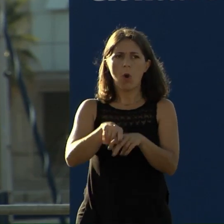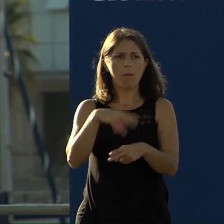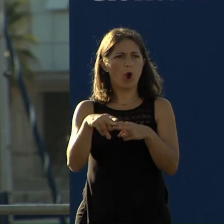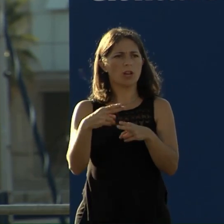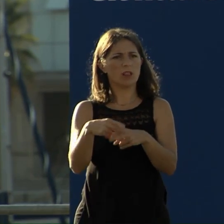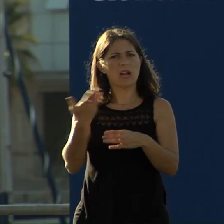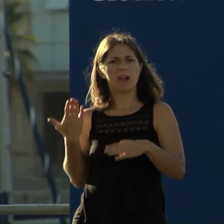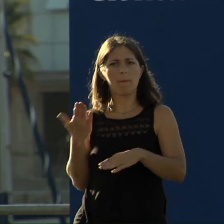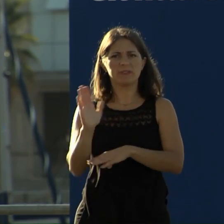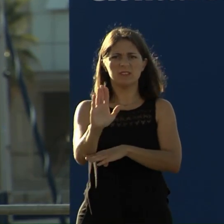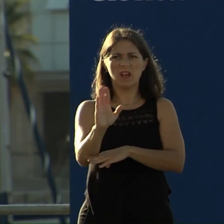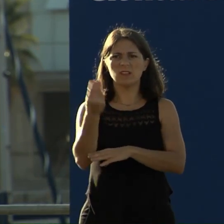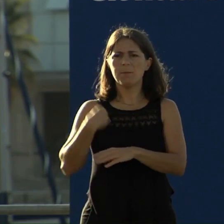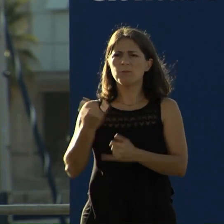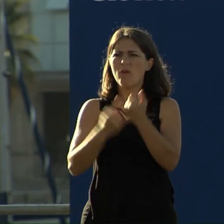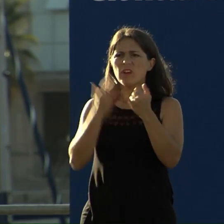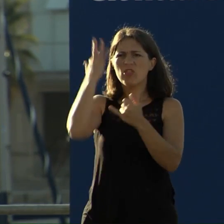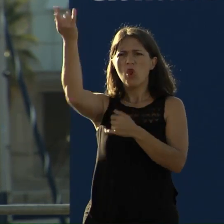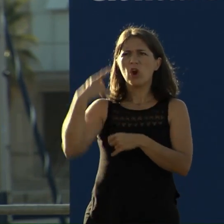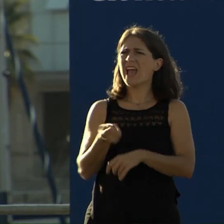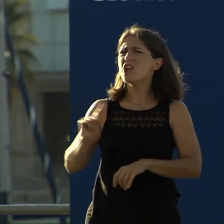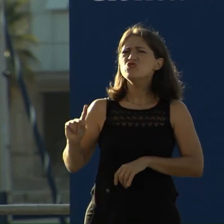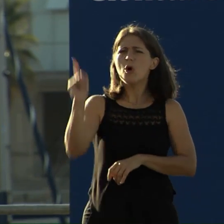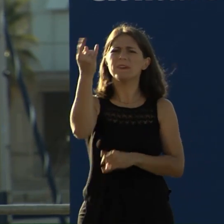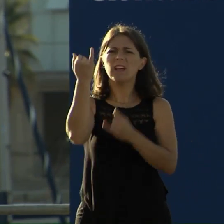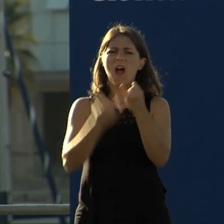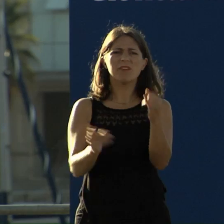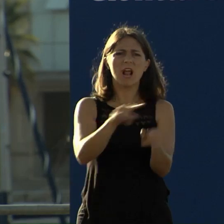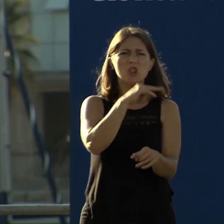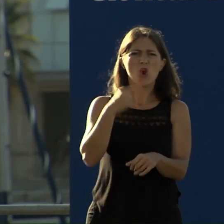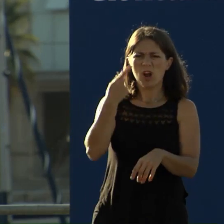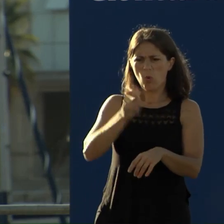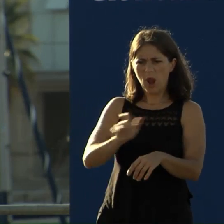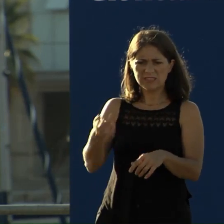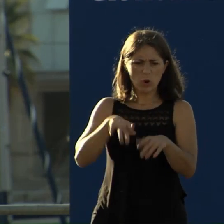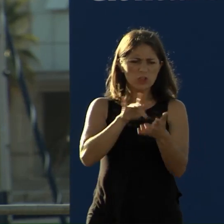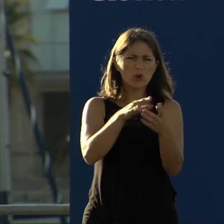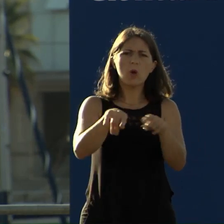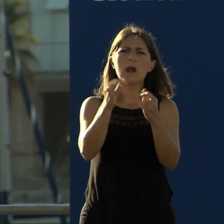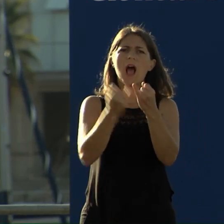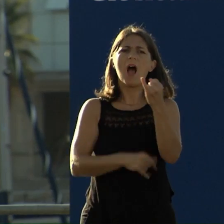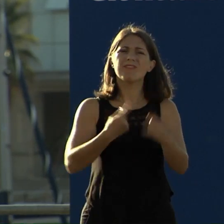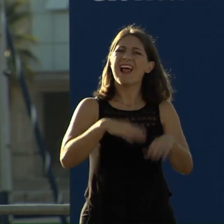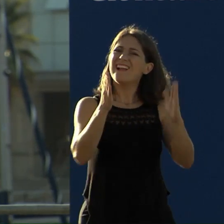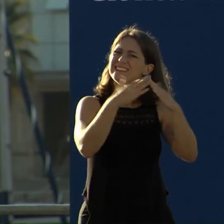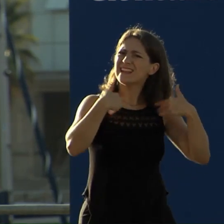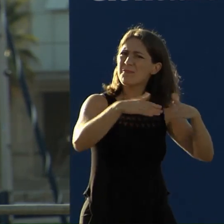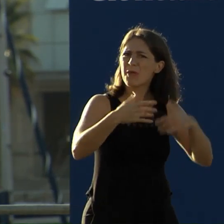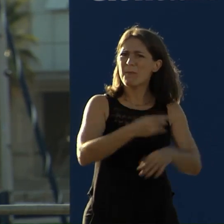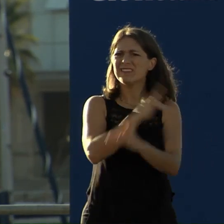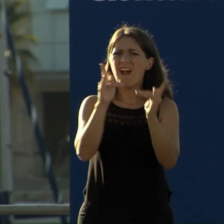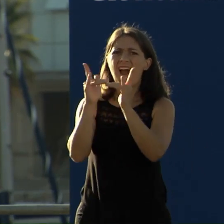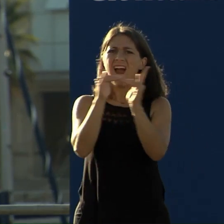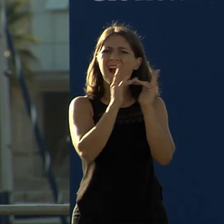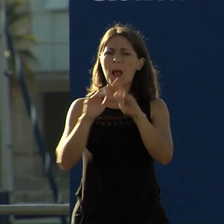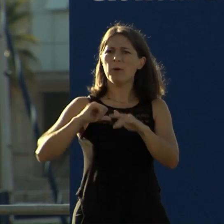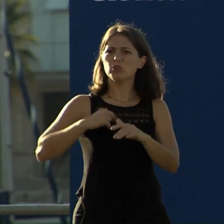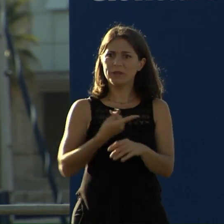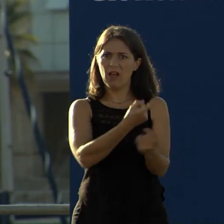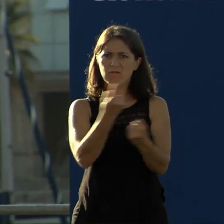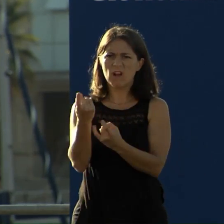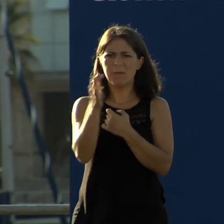nada más ideológico que politizar el dolor. No politizar el dolor. hablar de desahucios. Es hablar de camas de hospital que faltan. Es hablar